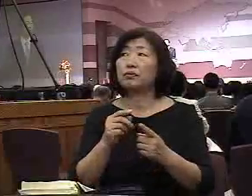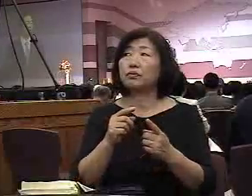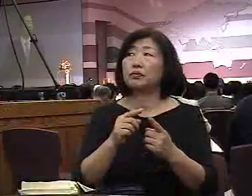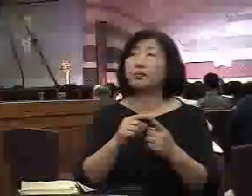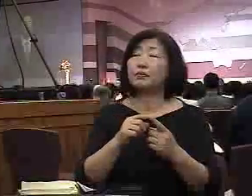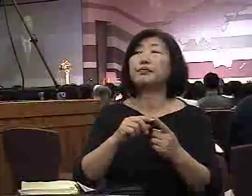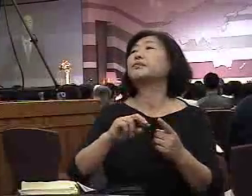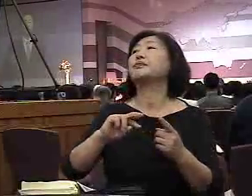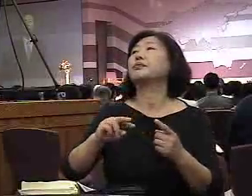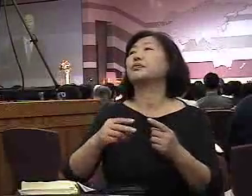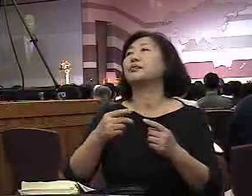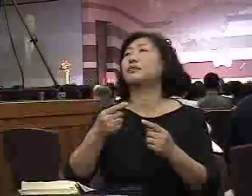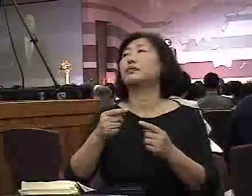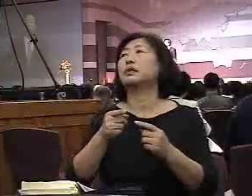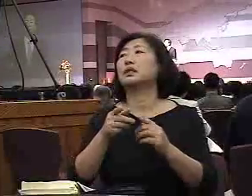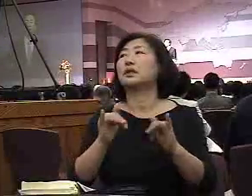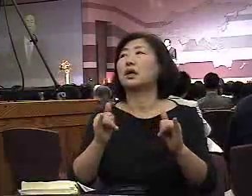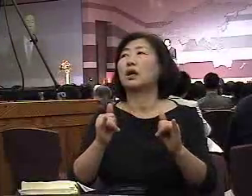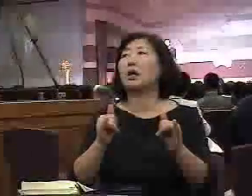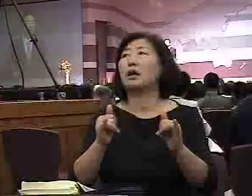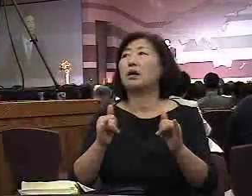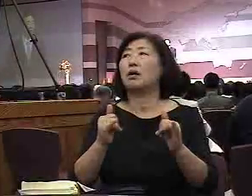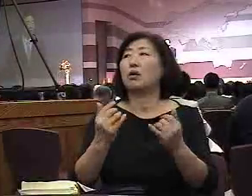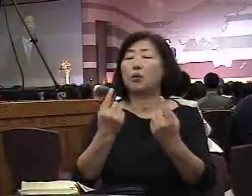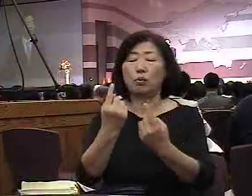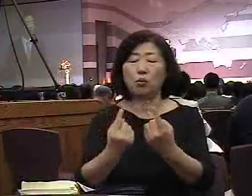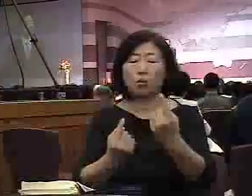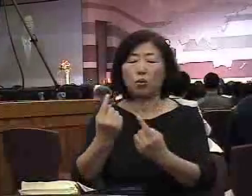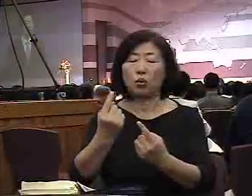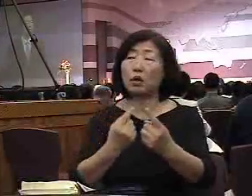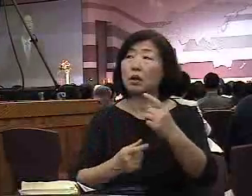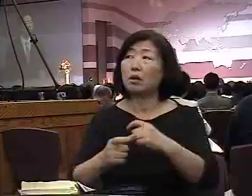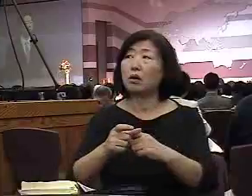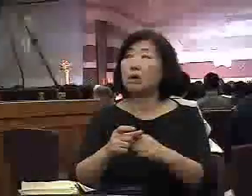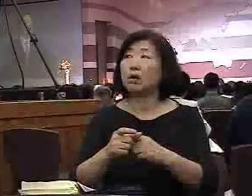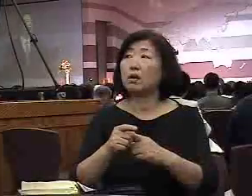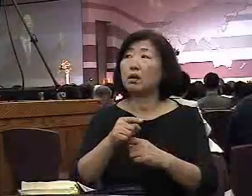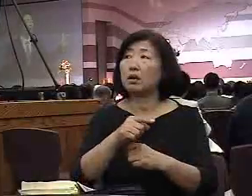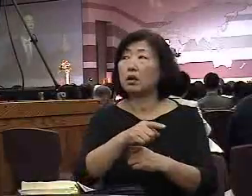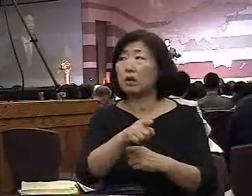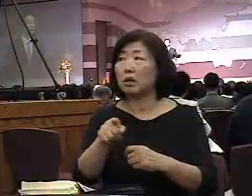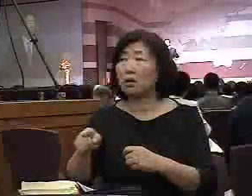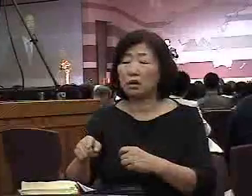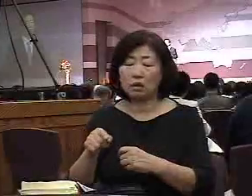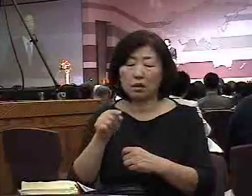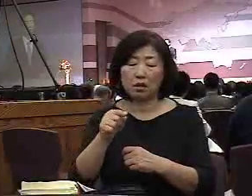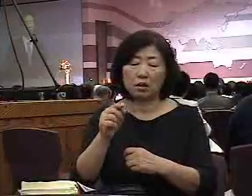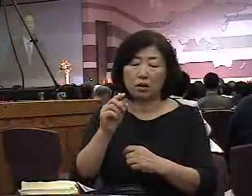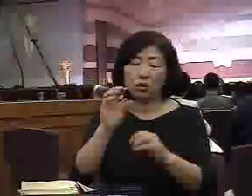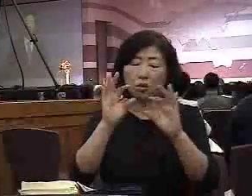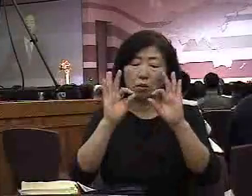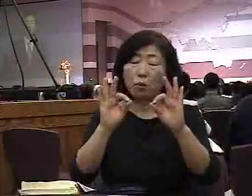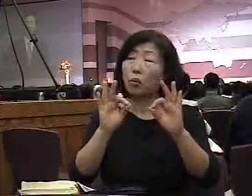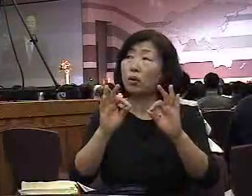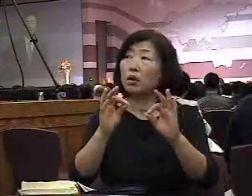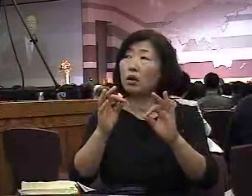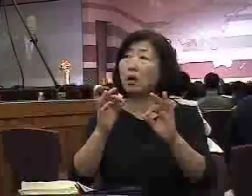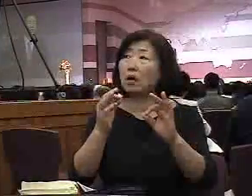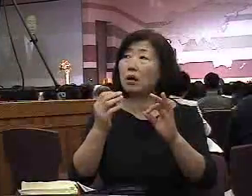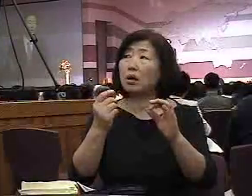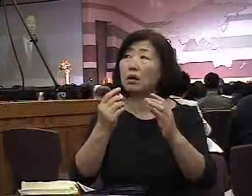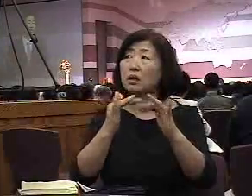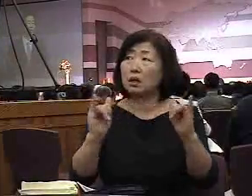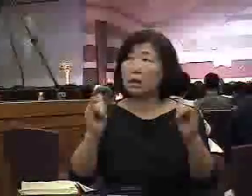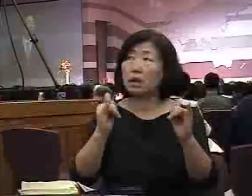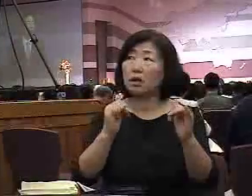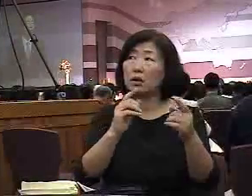나옵니다. 이거는 이 사람들보다라는 표현도 되지만 헬라어를 보면 이것들보다라는 표현이 됩니다. 즉 그것이 사람을